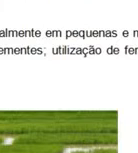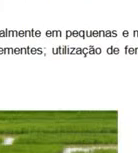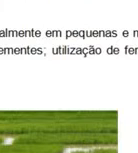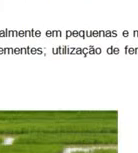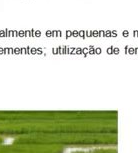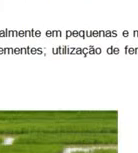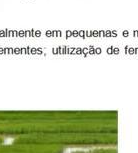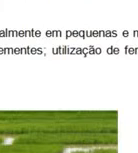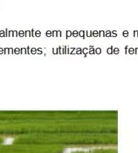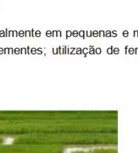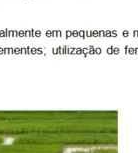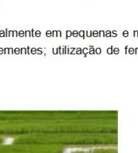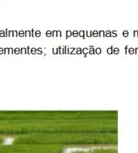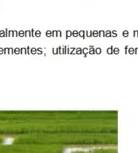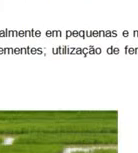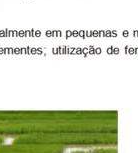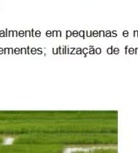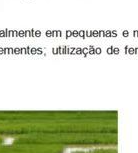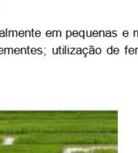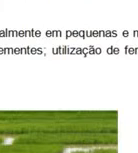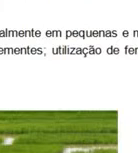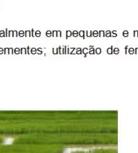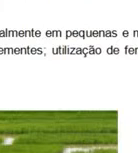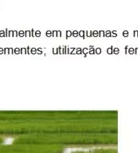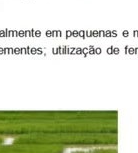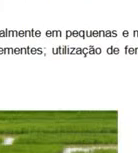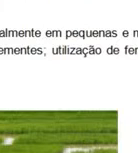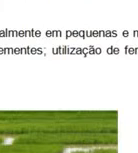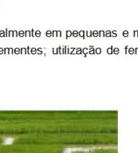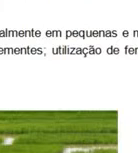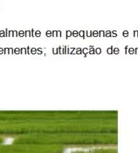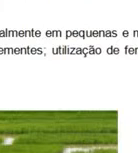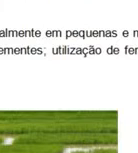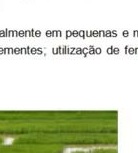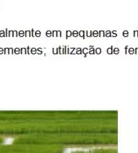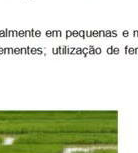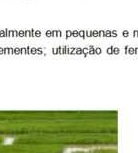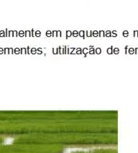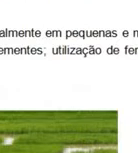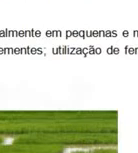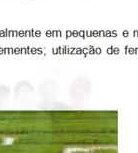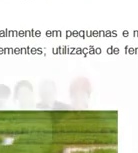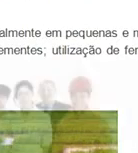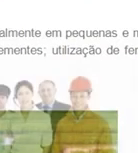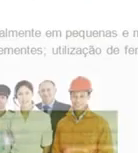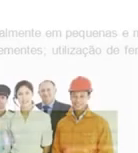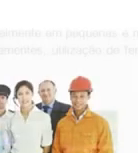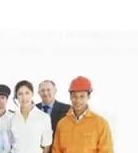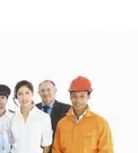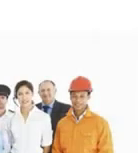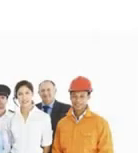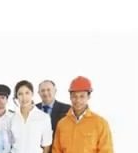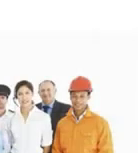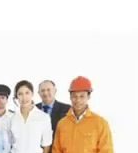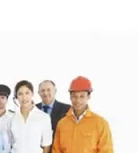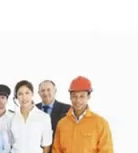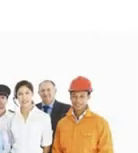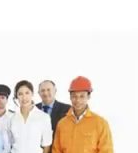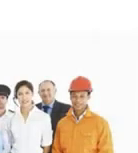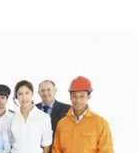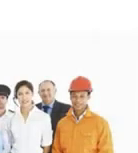pegar esse material com a parte dos exercícios dos biomas, né? Para a gente pegar aqui